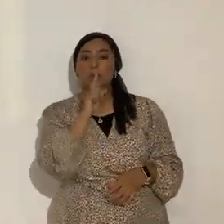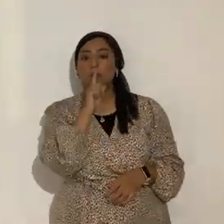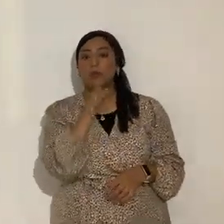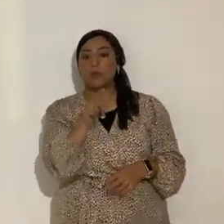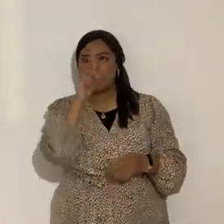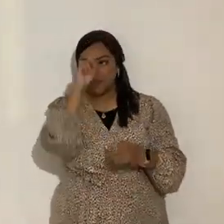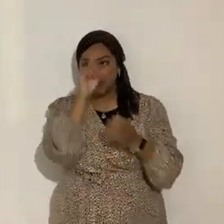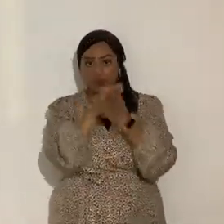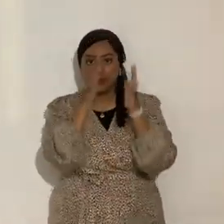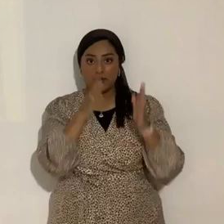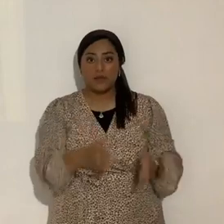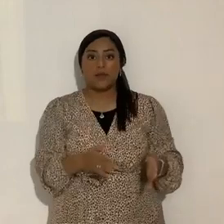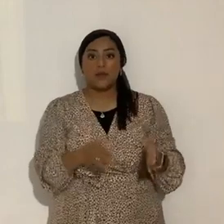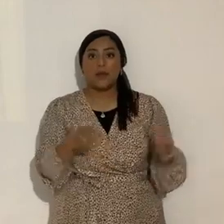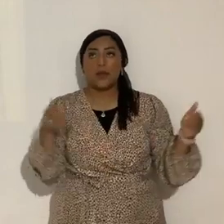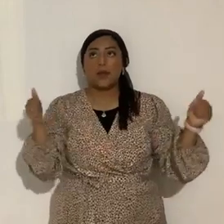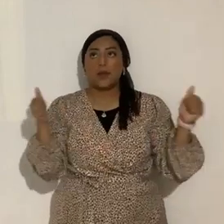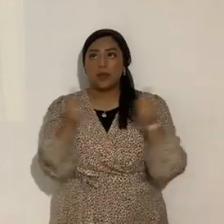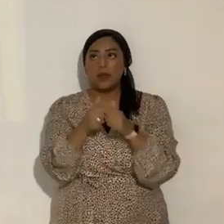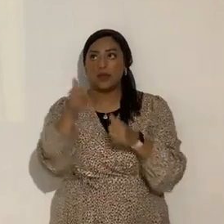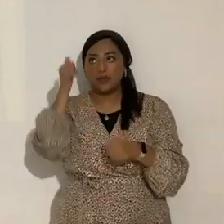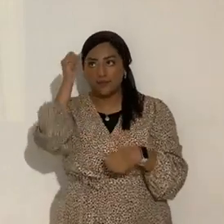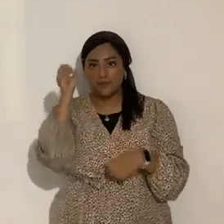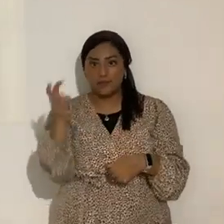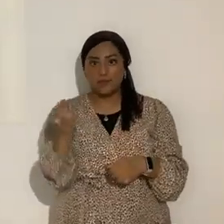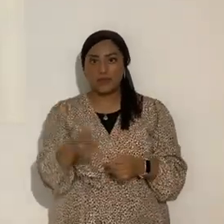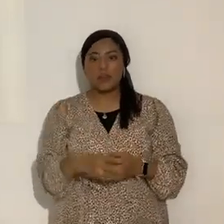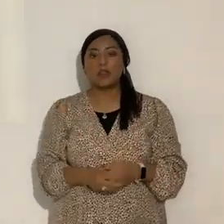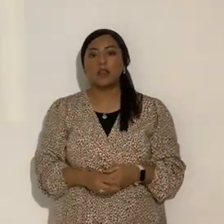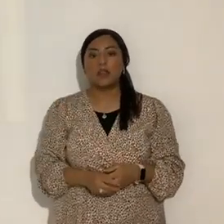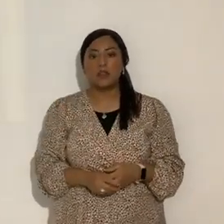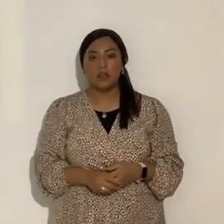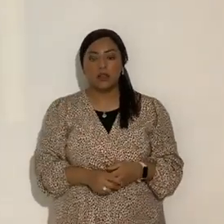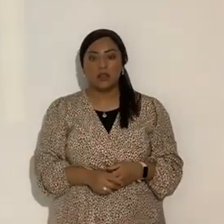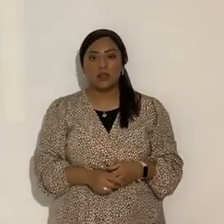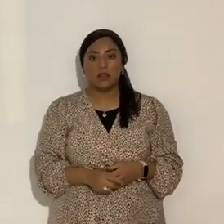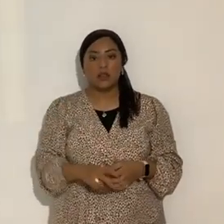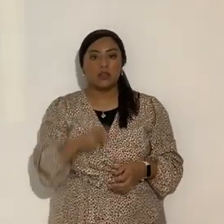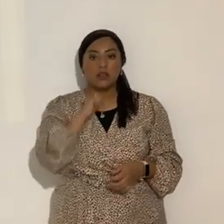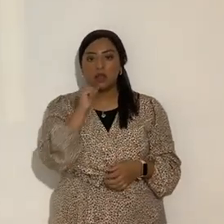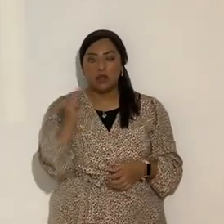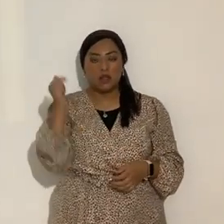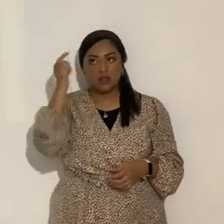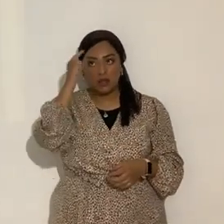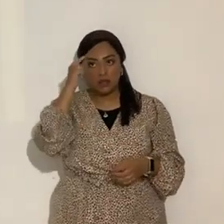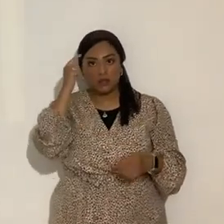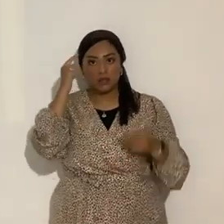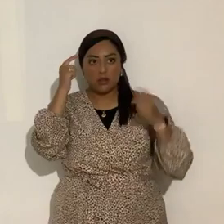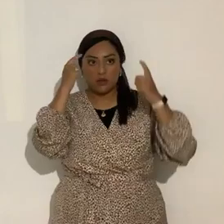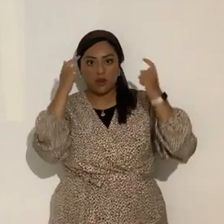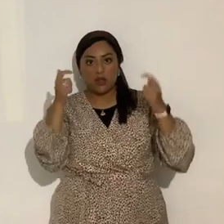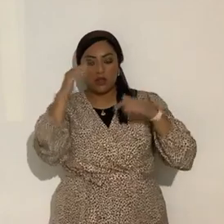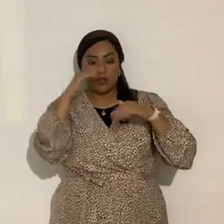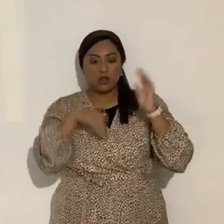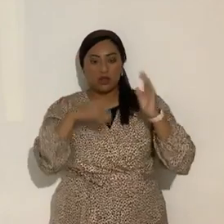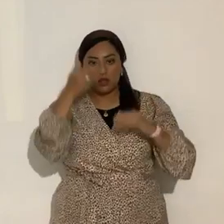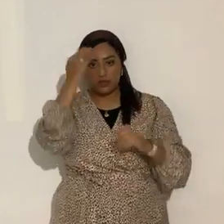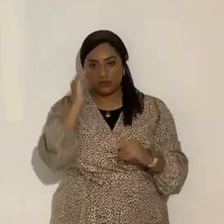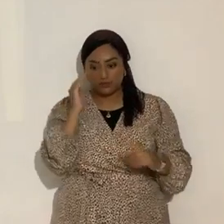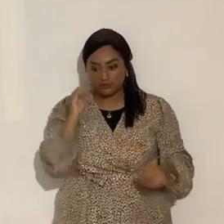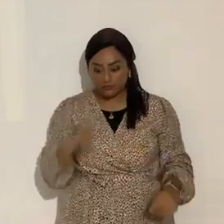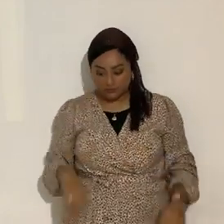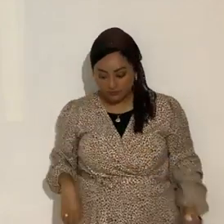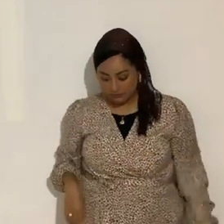verdaderos creyentes en Yahshua Mashiach, no nos creemos superiores a Dios. Lo estoy